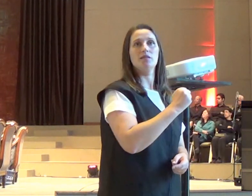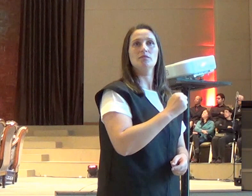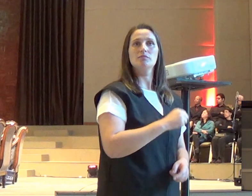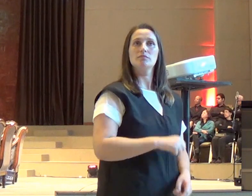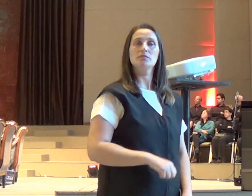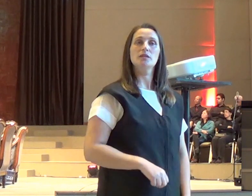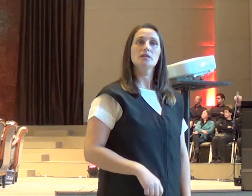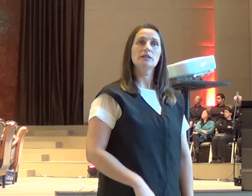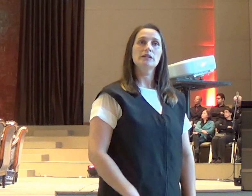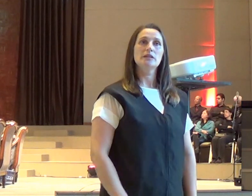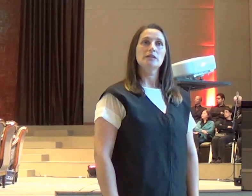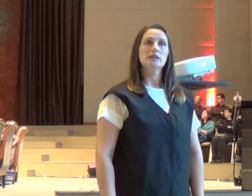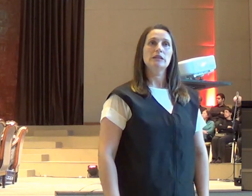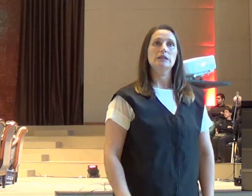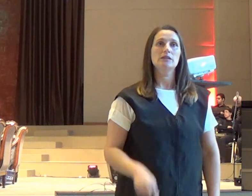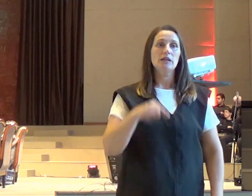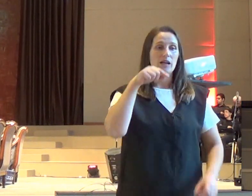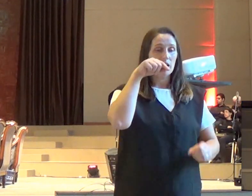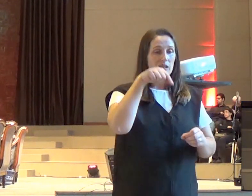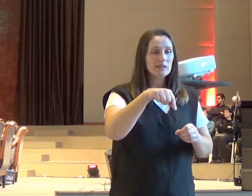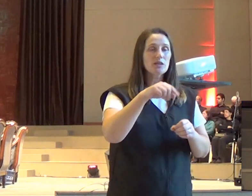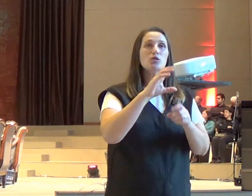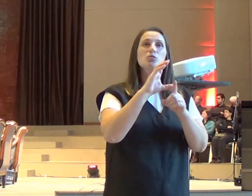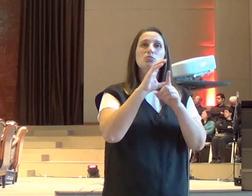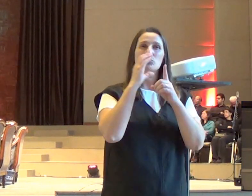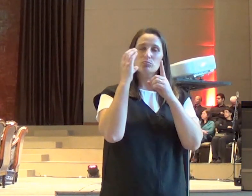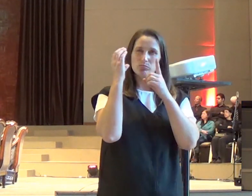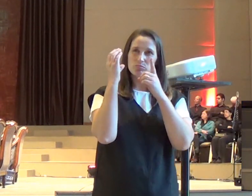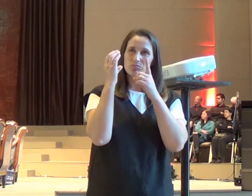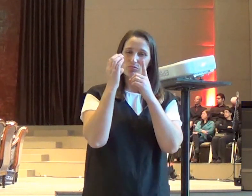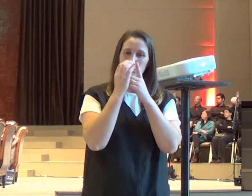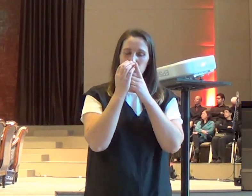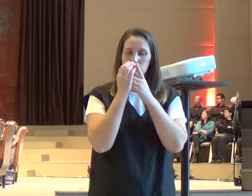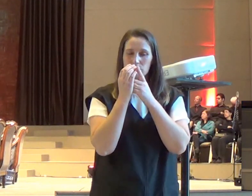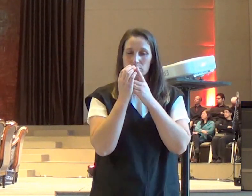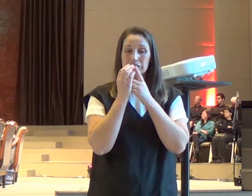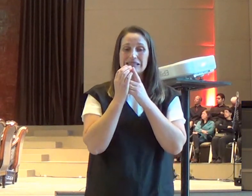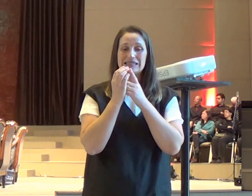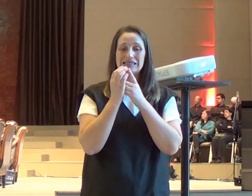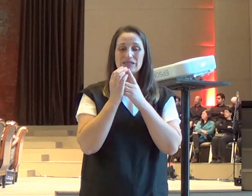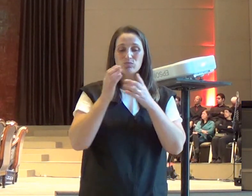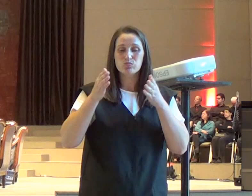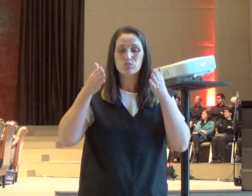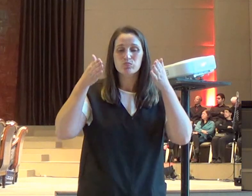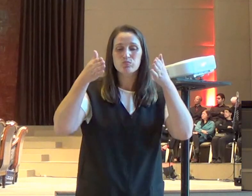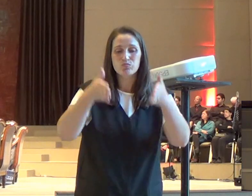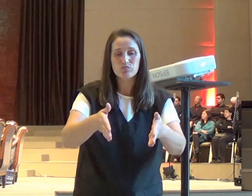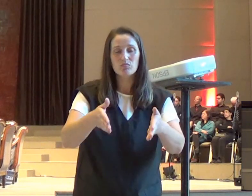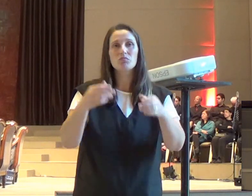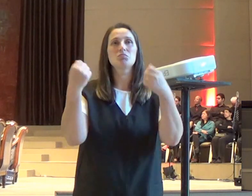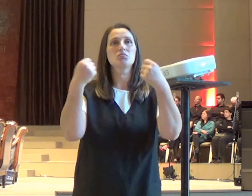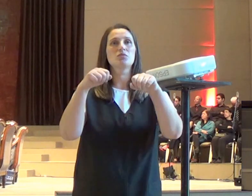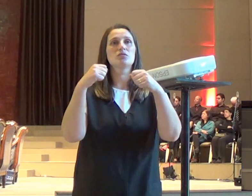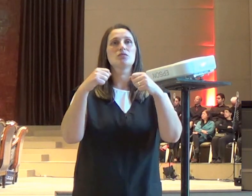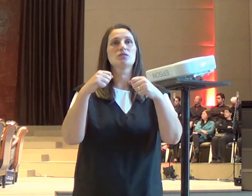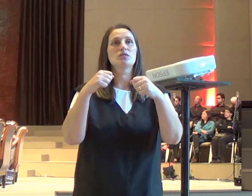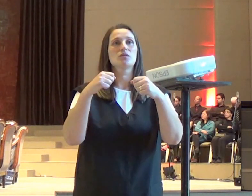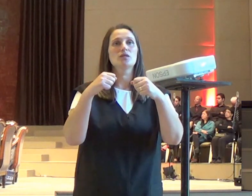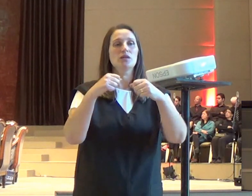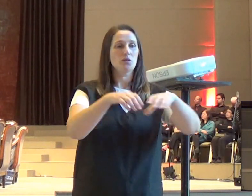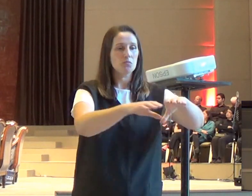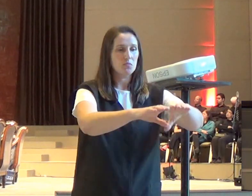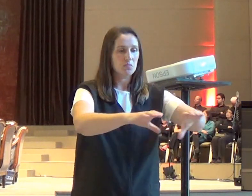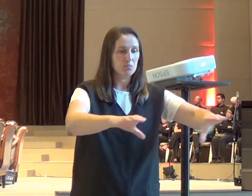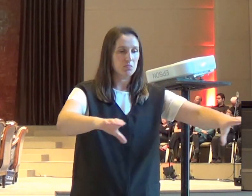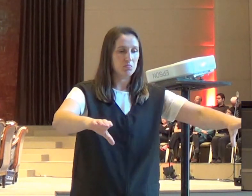repente a gente está aqui num culto fúnebre com aquele menino no caixão eu nunca eu